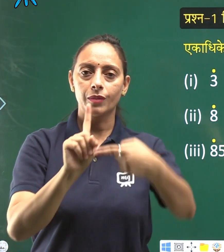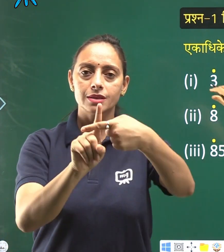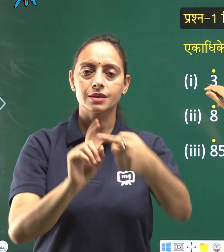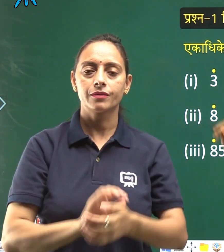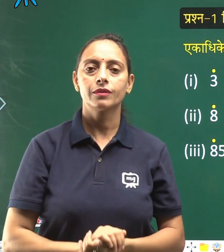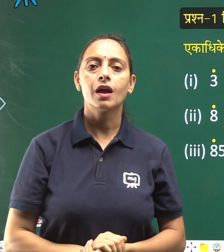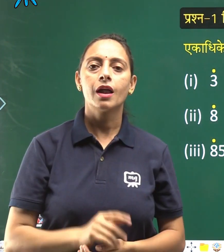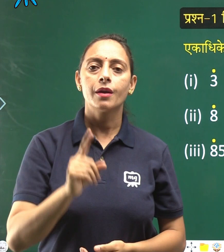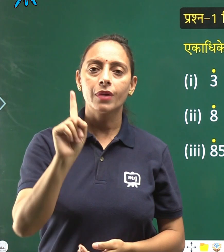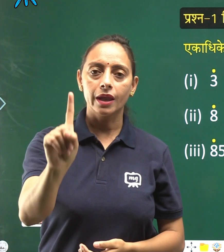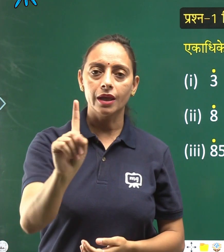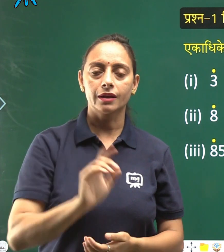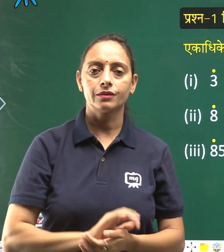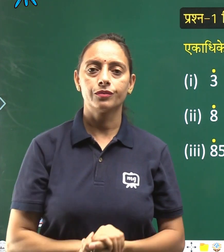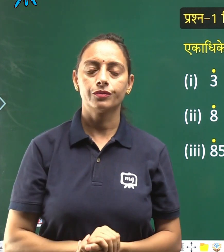नंबर 1,